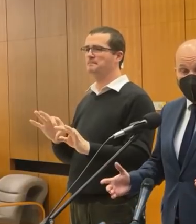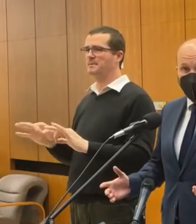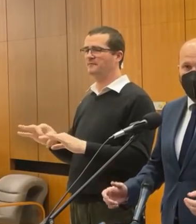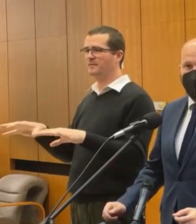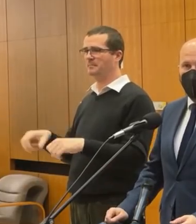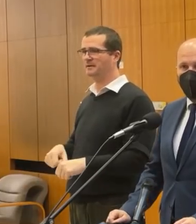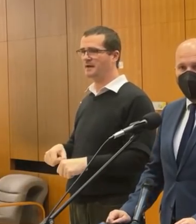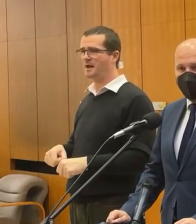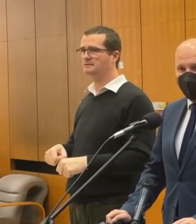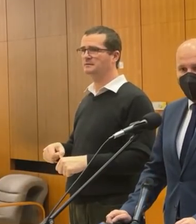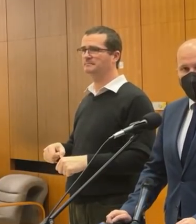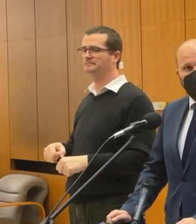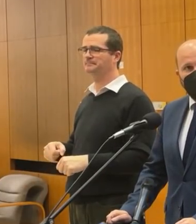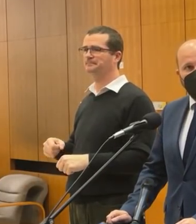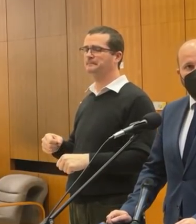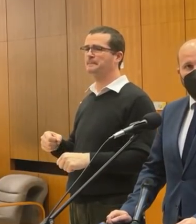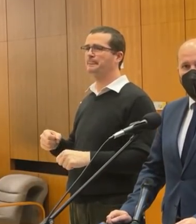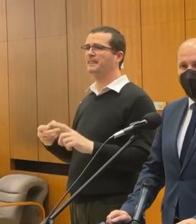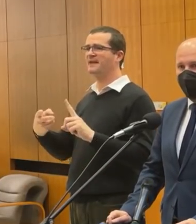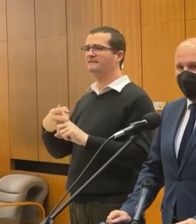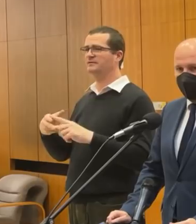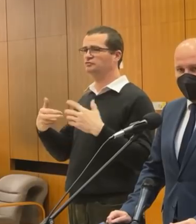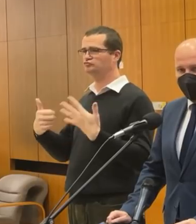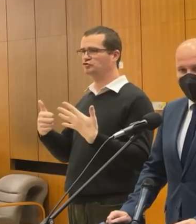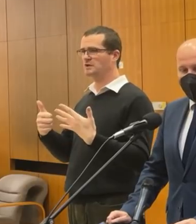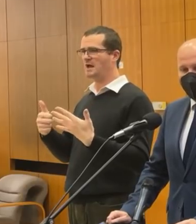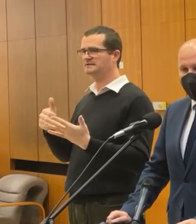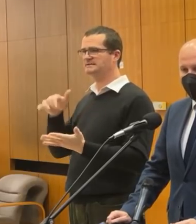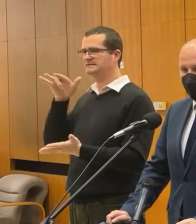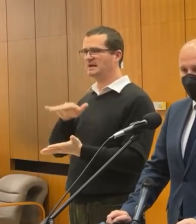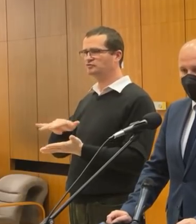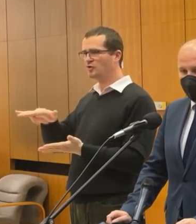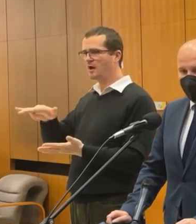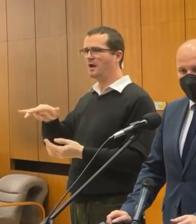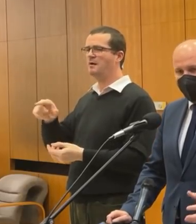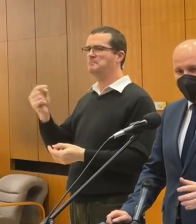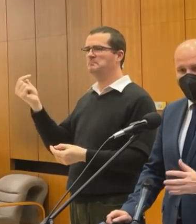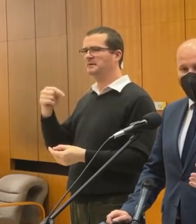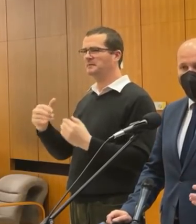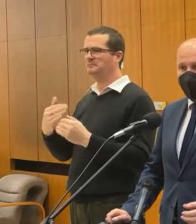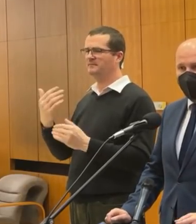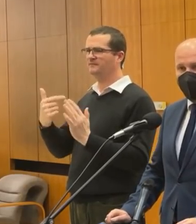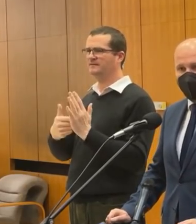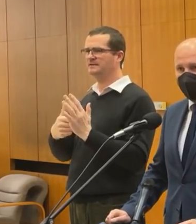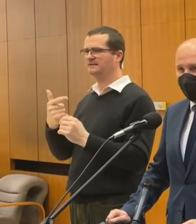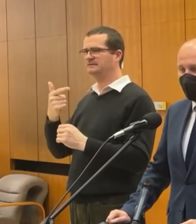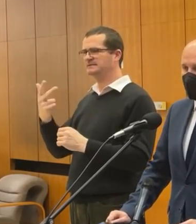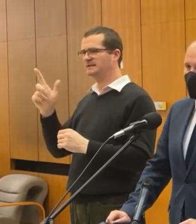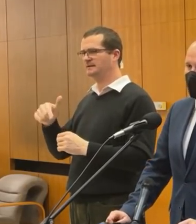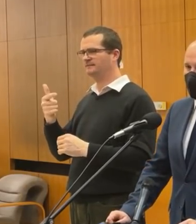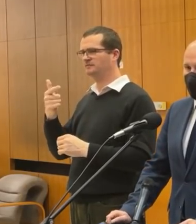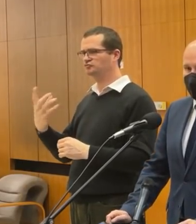pripravené prijať samozrejme F-16, ktoré sú zazmúdené a ktoré prídu niekedy na prelome rokov